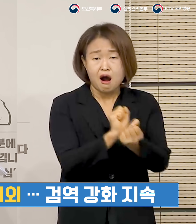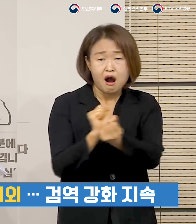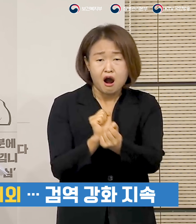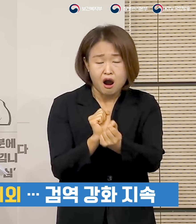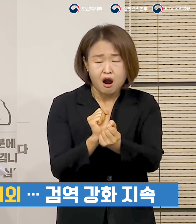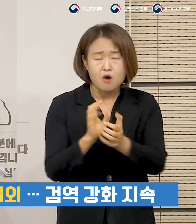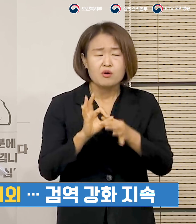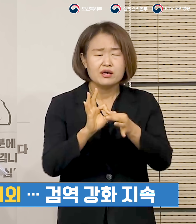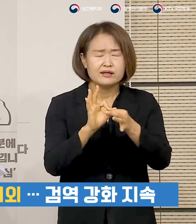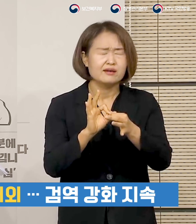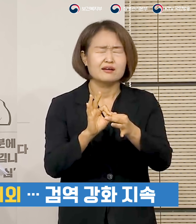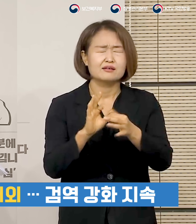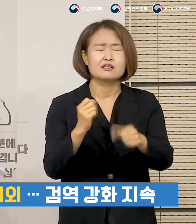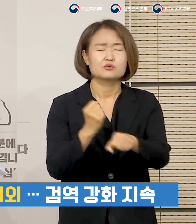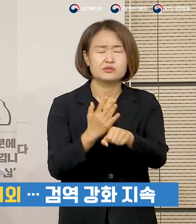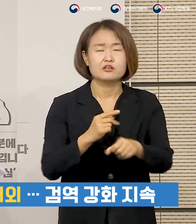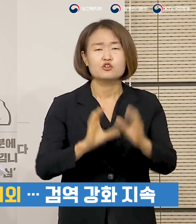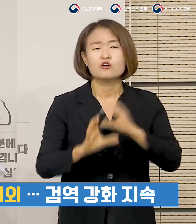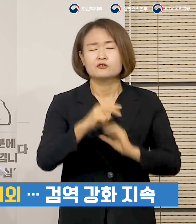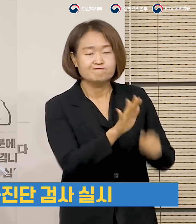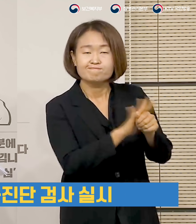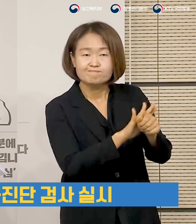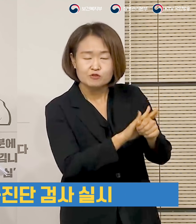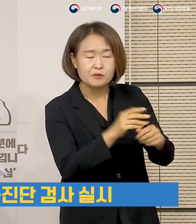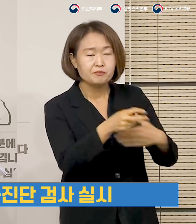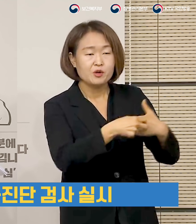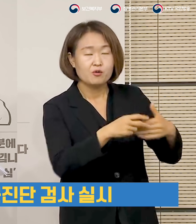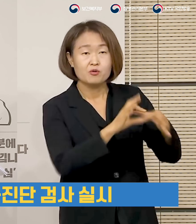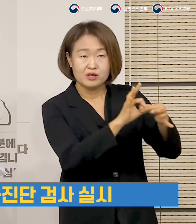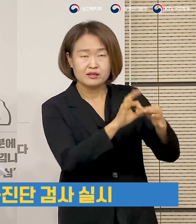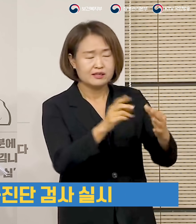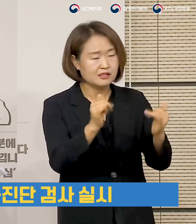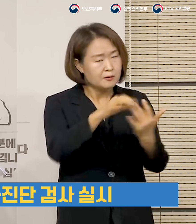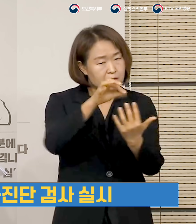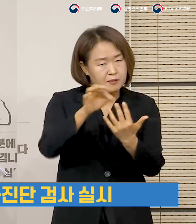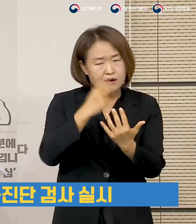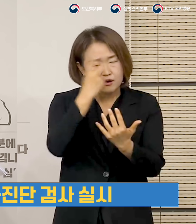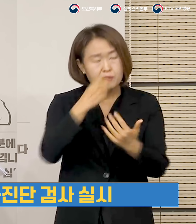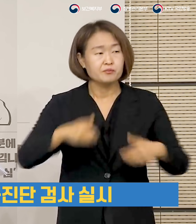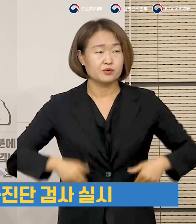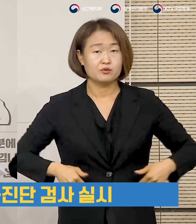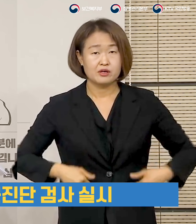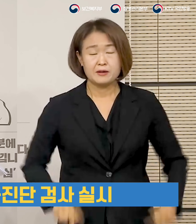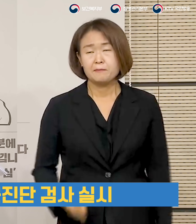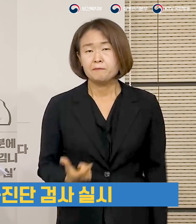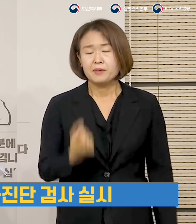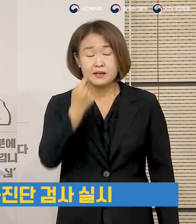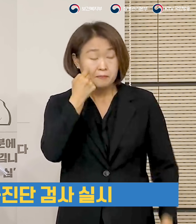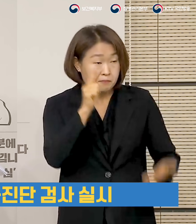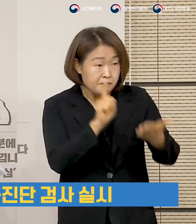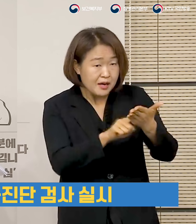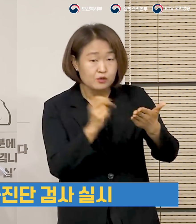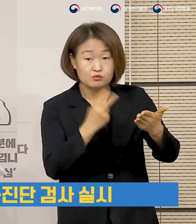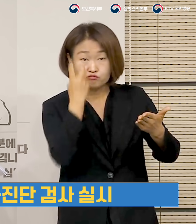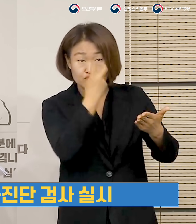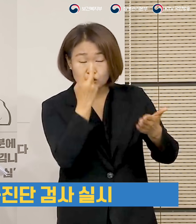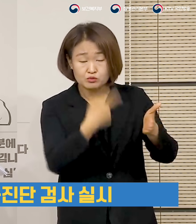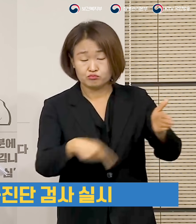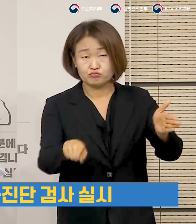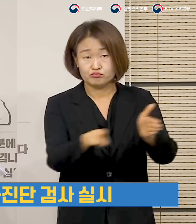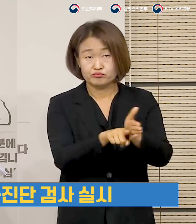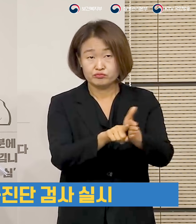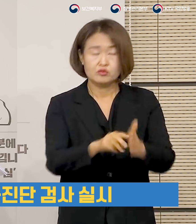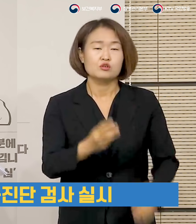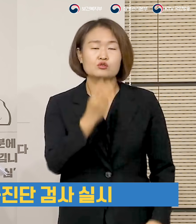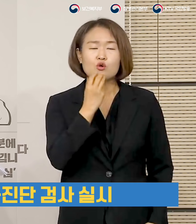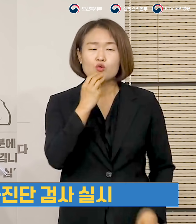강화된 검역 절차를 지속할 필요가 있습니다. 정부는 집단 감염을 조기에 발견하고 관리하기 위해